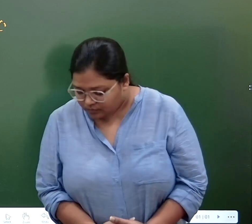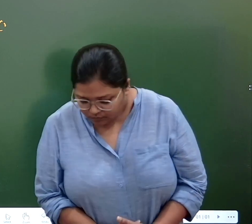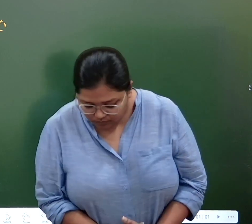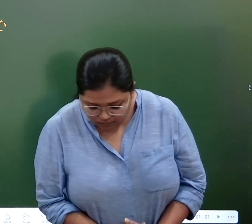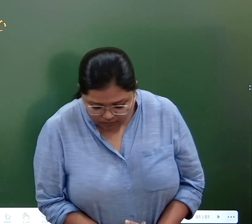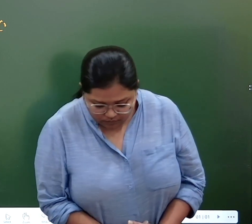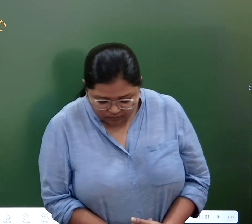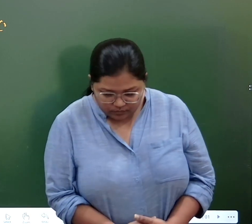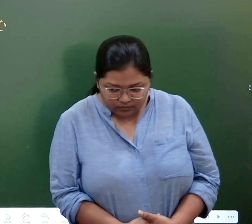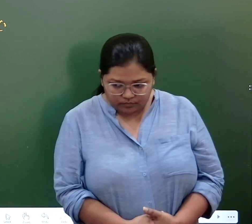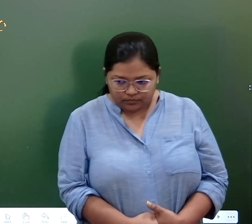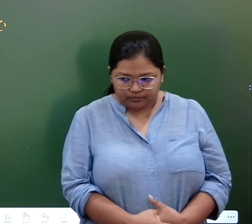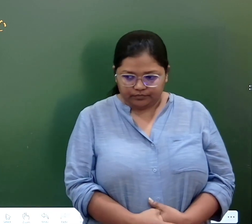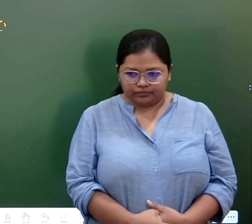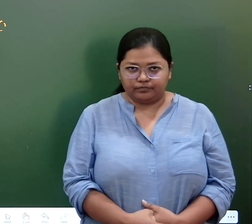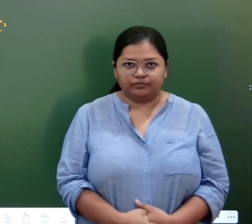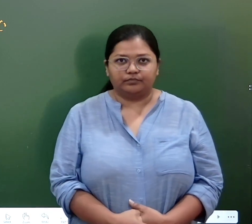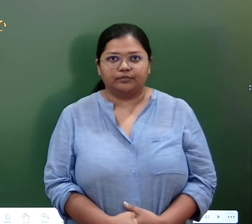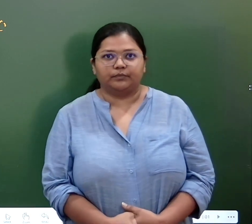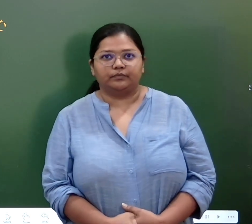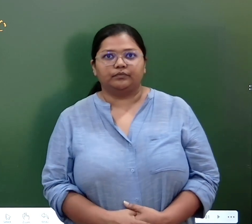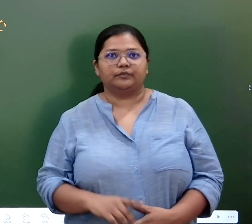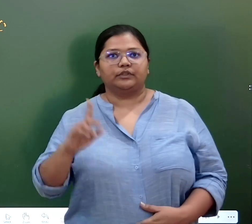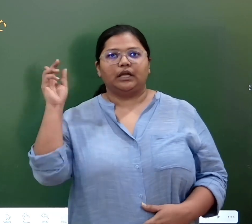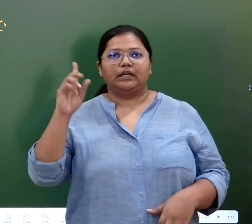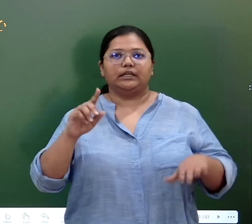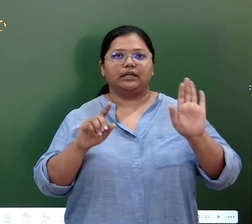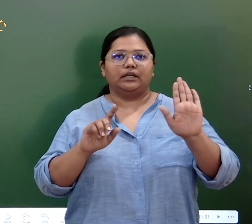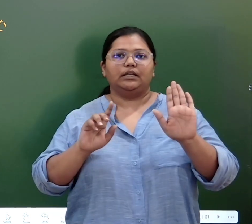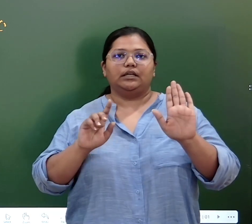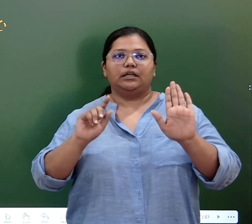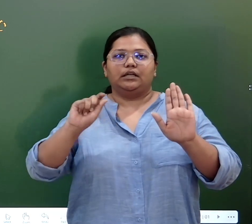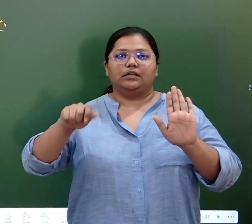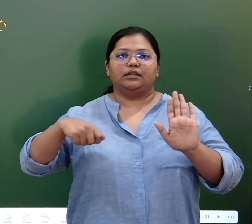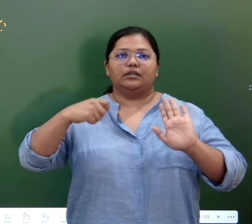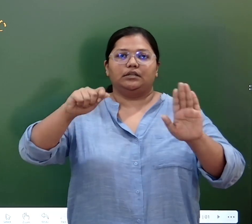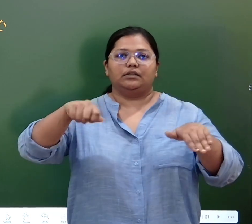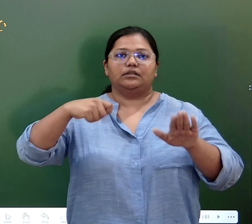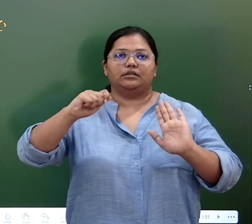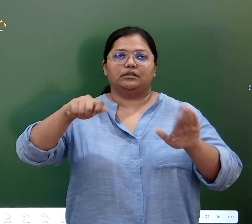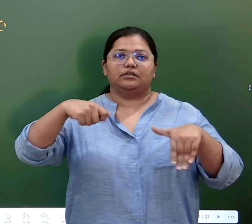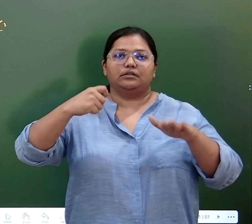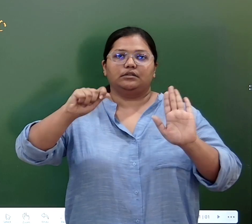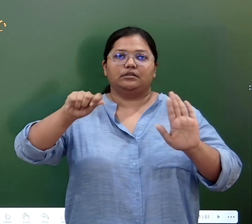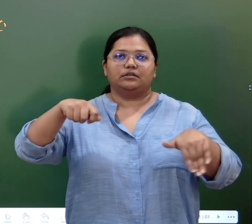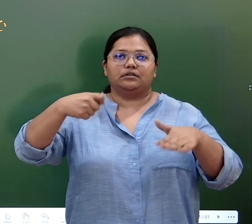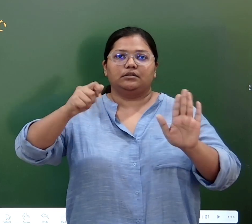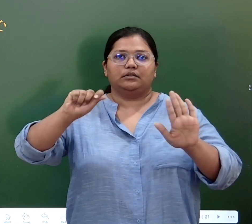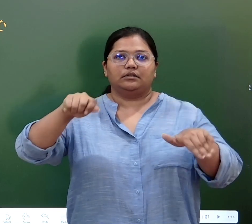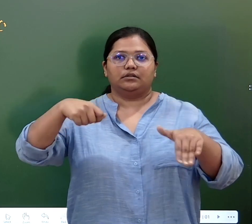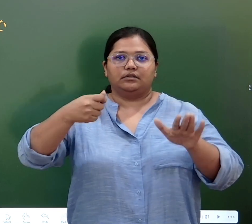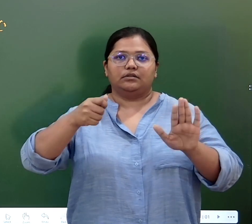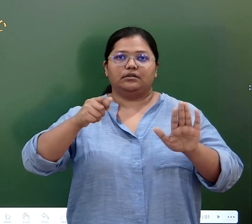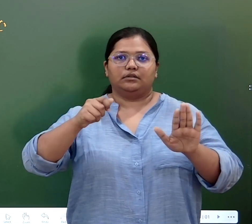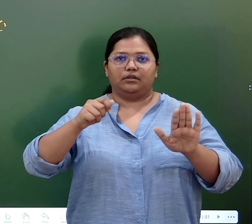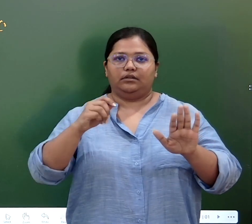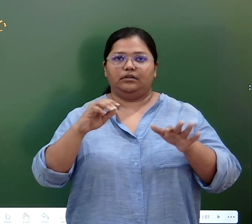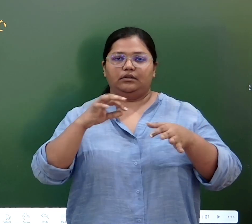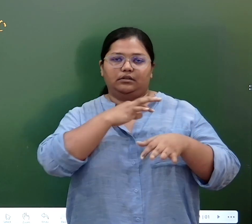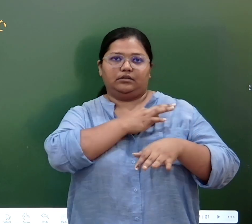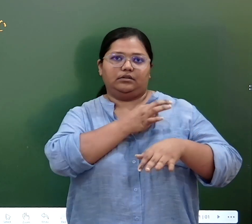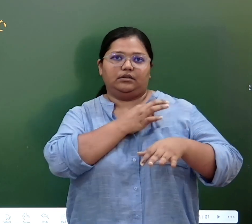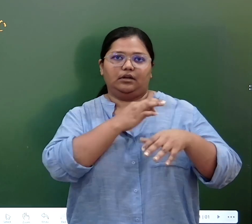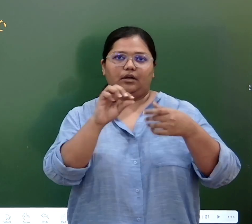नामदेव ये दर्जी थे और जातिवाद और मूर्ति पूजा के कट्टर विरोधी थे, ठीक है। जातिवाद, मूर्ति पूजा